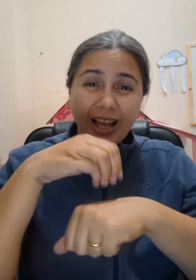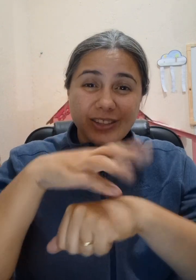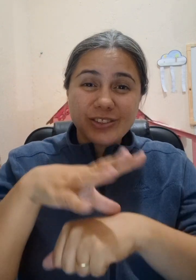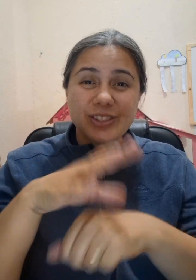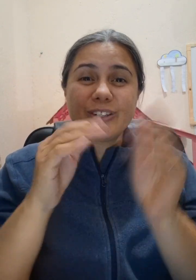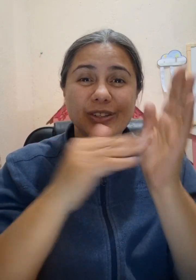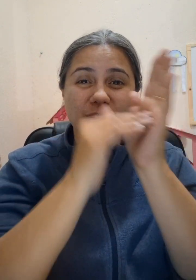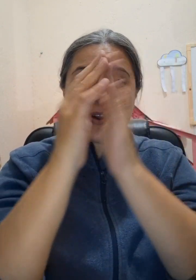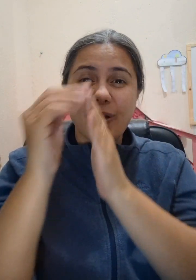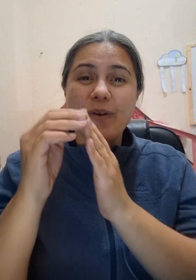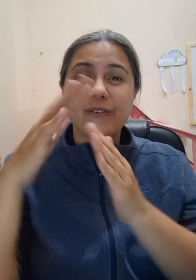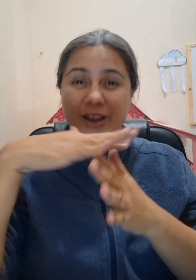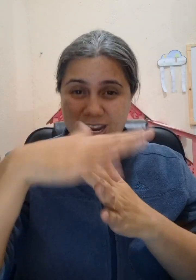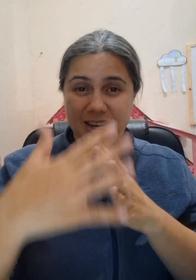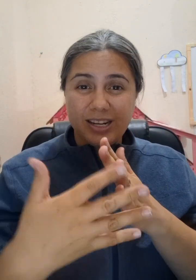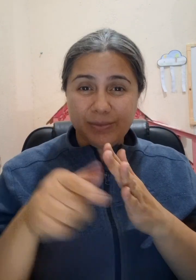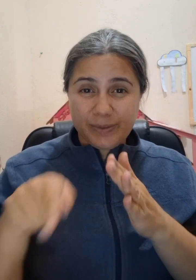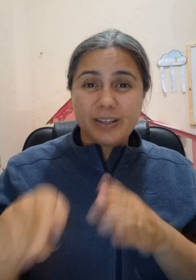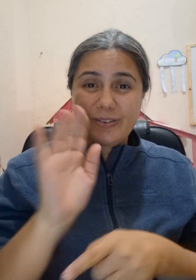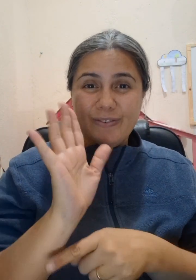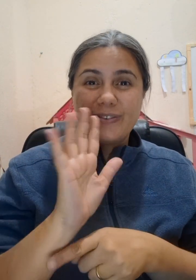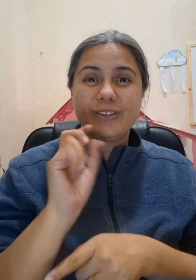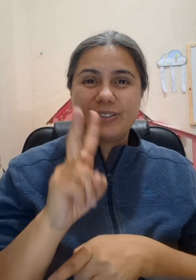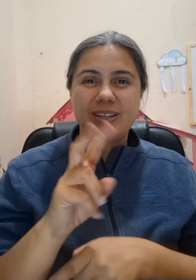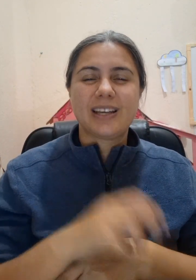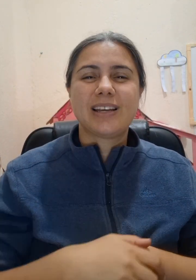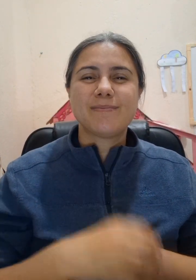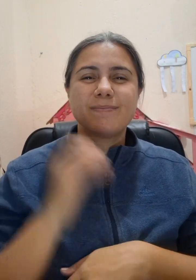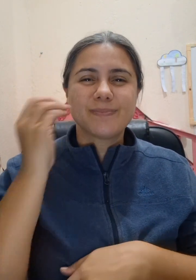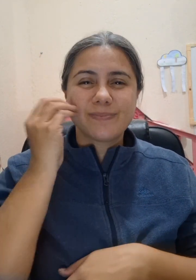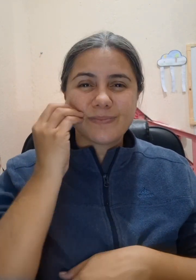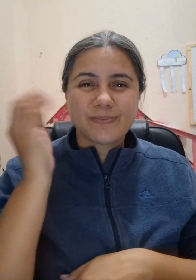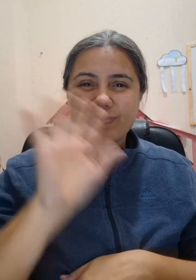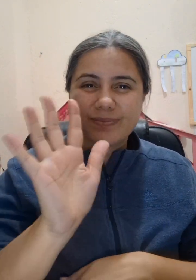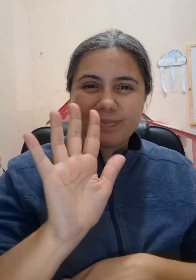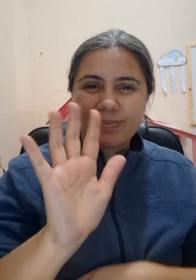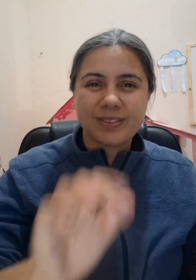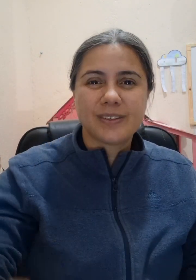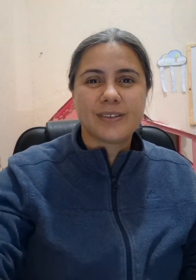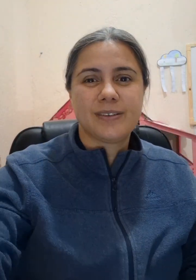maravilhoso. Veja a dica de louvor em Libras aqui no vídeo, ok? Beijos, tchau!